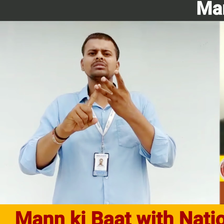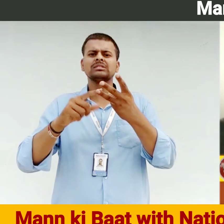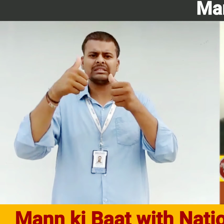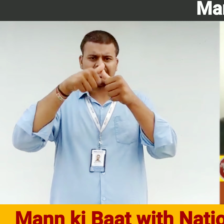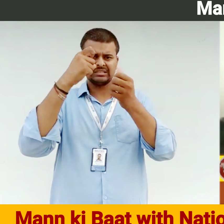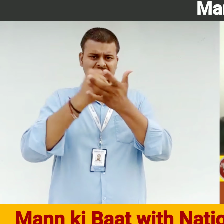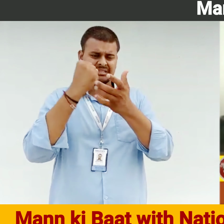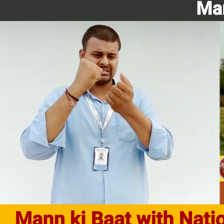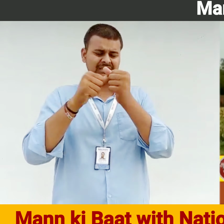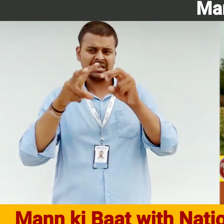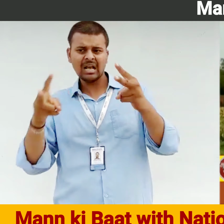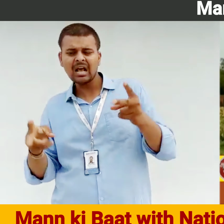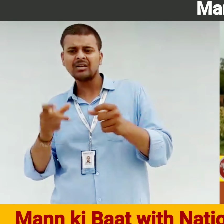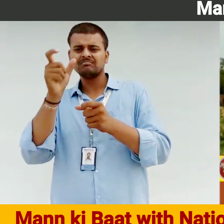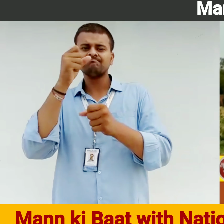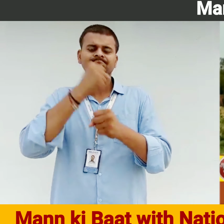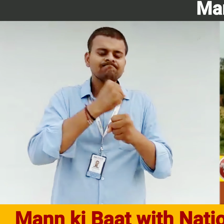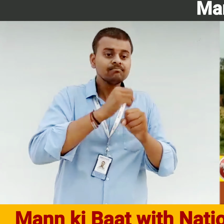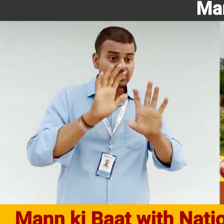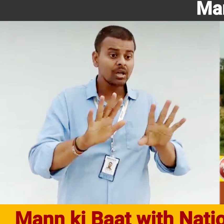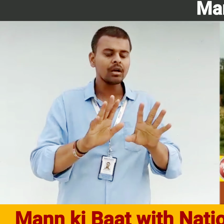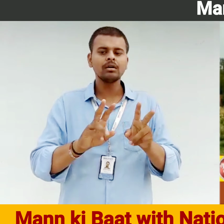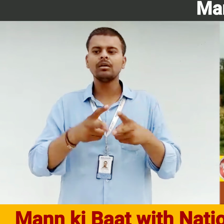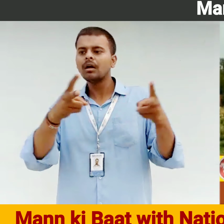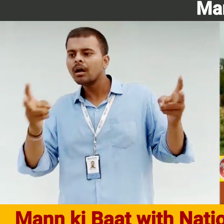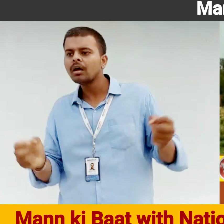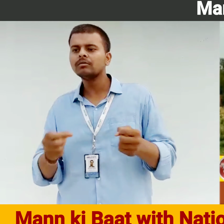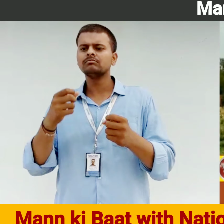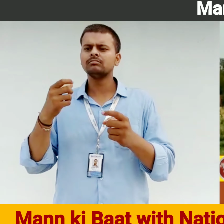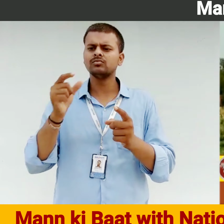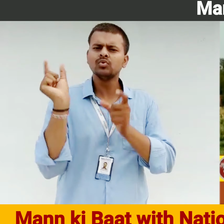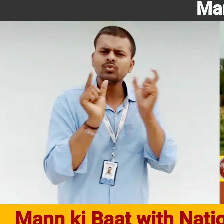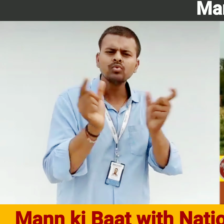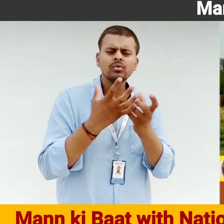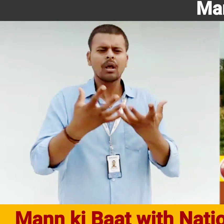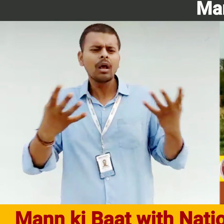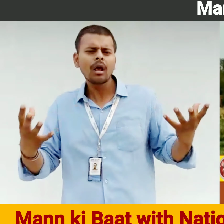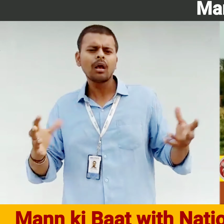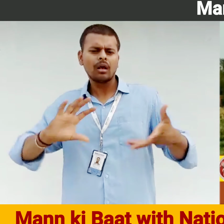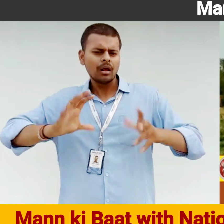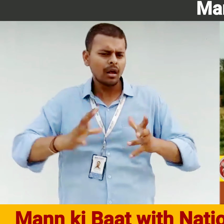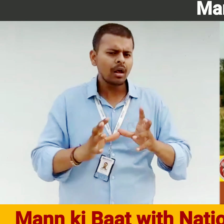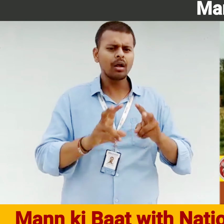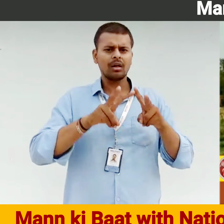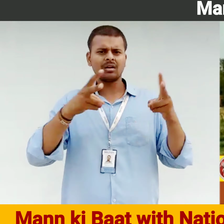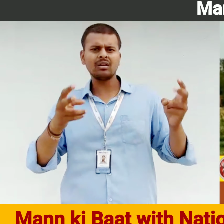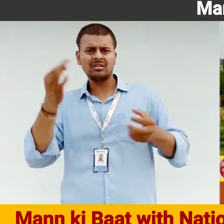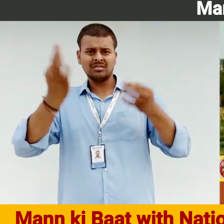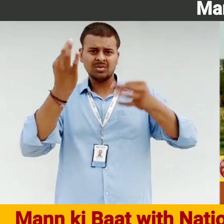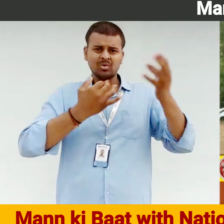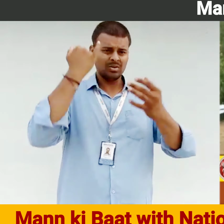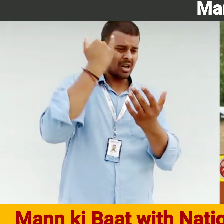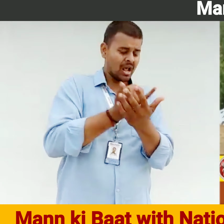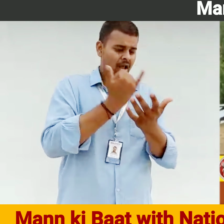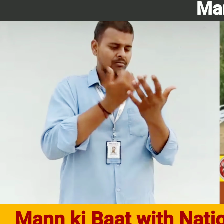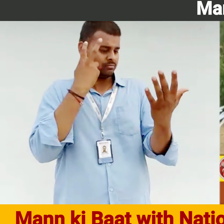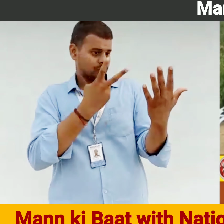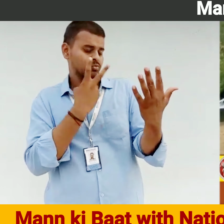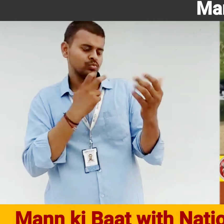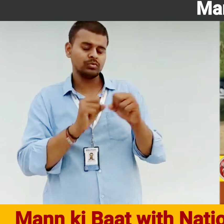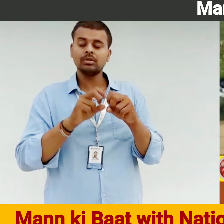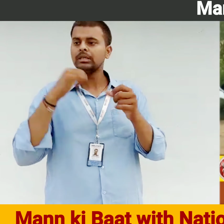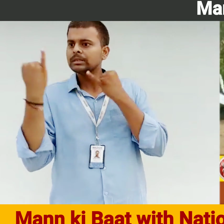भी उपयोग कर रहा है। नए नए आविष्कार की तरफ भी ध्यान दे रहा है। और मुझे विश्वास है कि हम सब